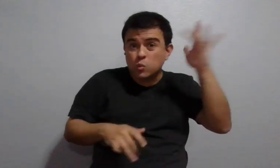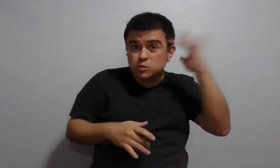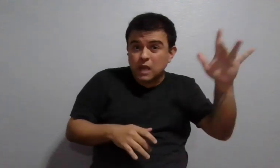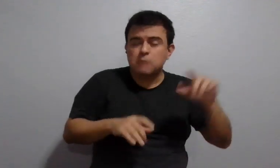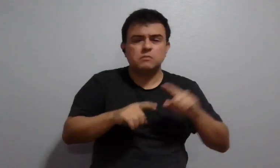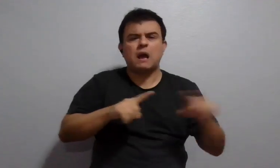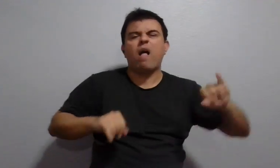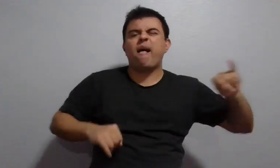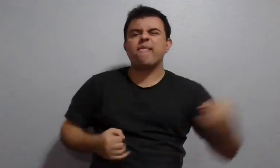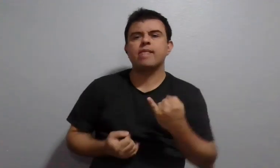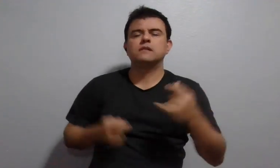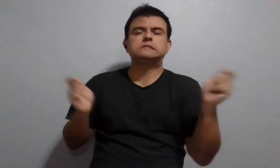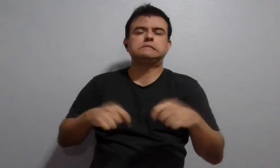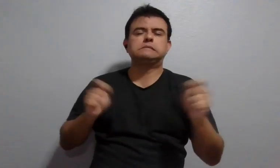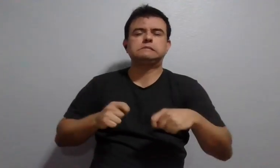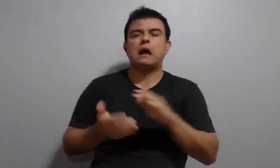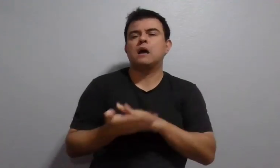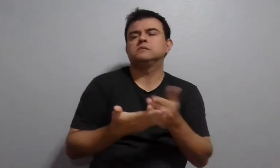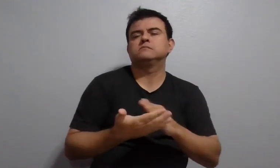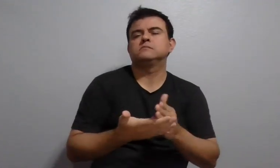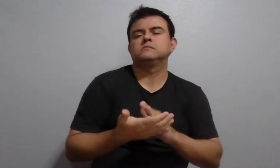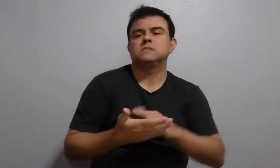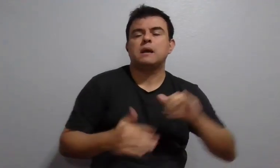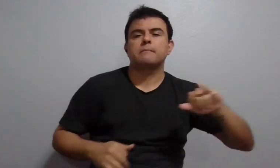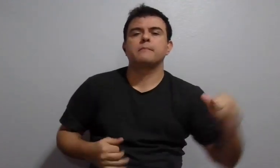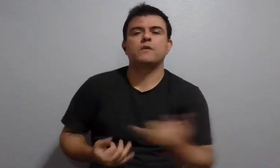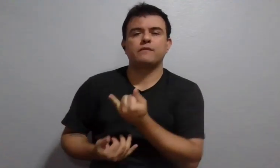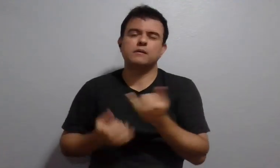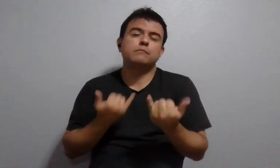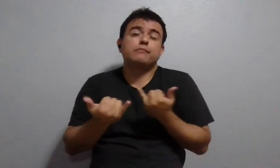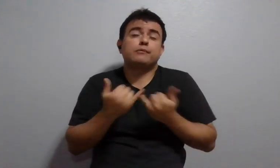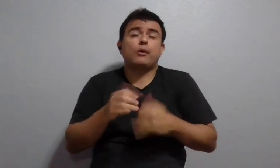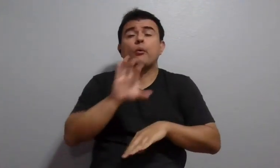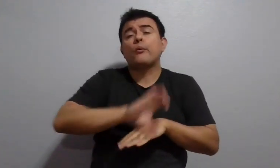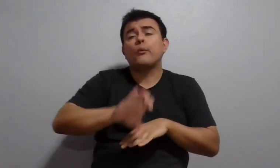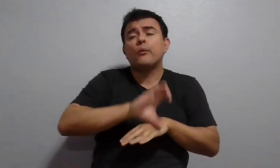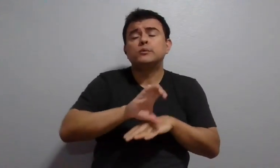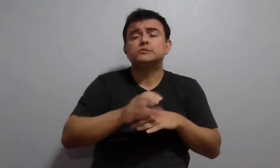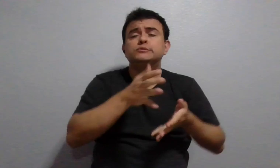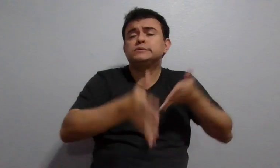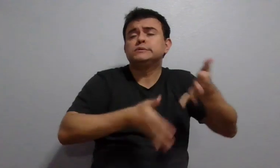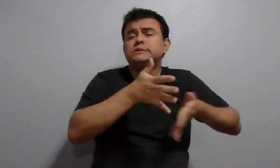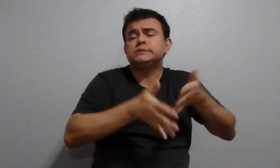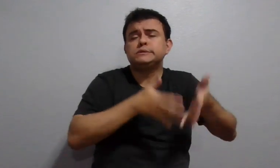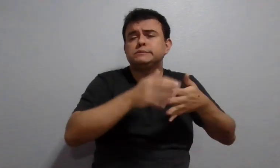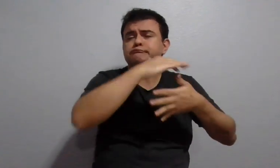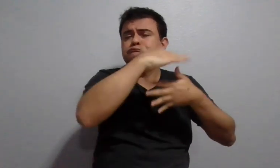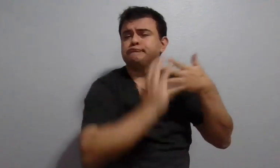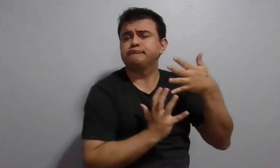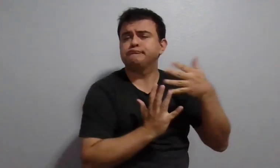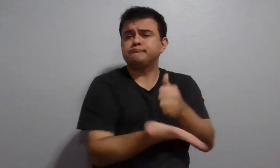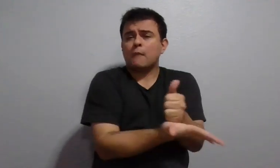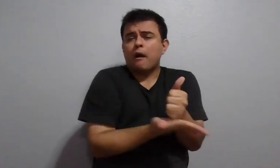pessoas que fazem cursos de Libras básico e já se